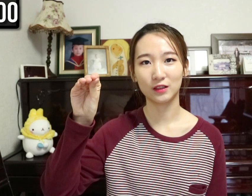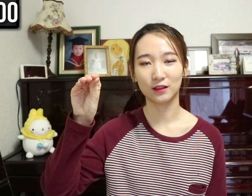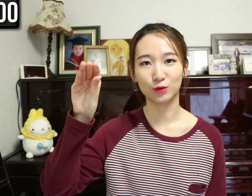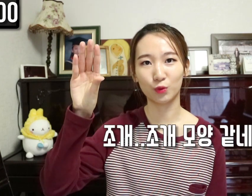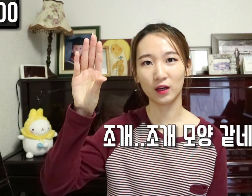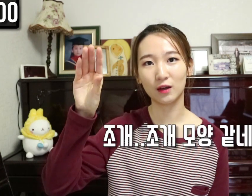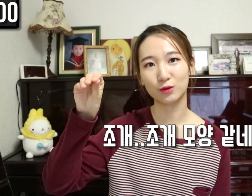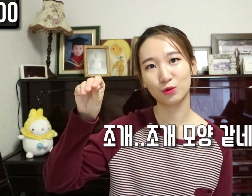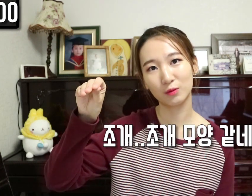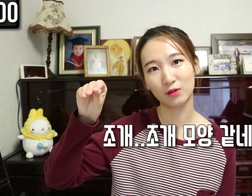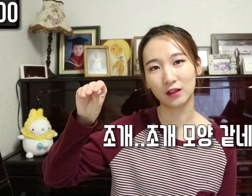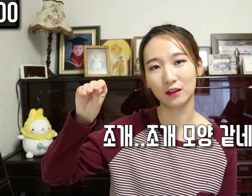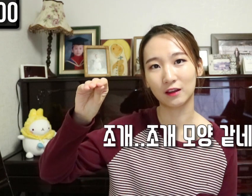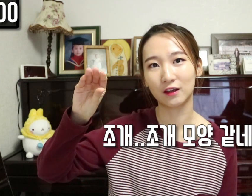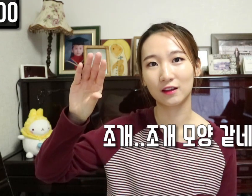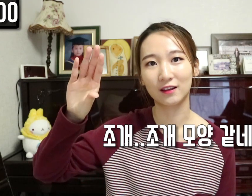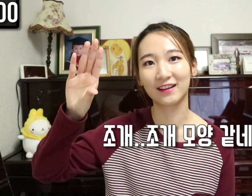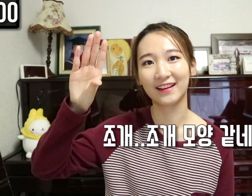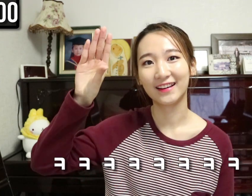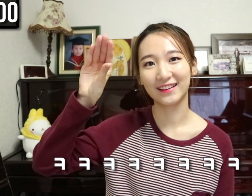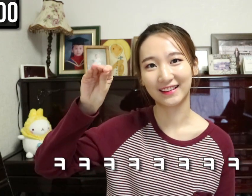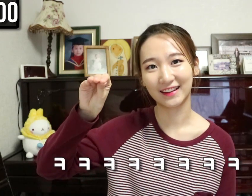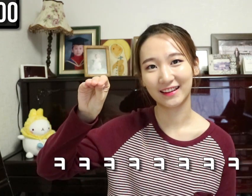얌전히 이렇게 조개 모양 같네. 이렇게.